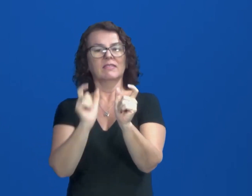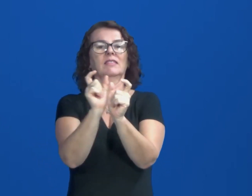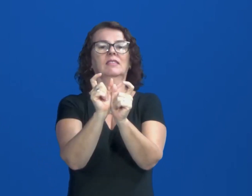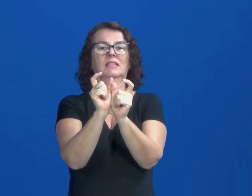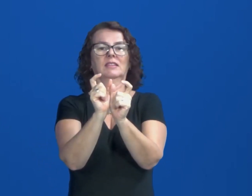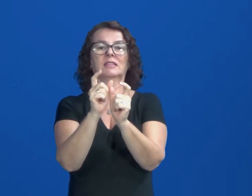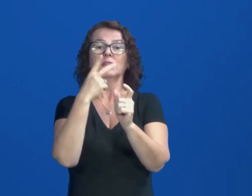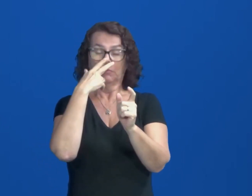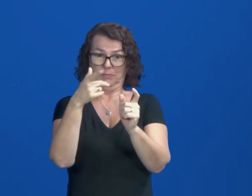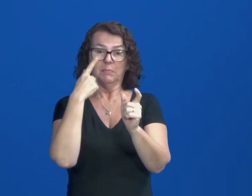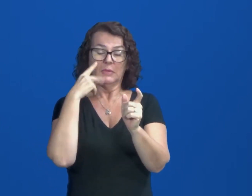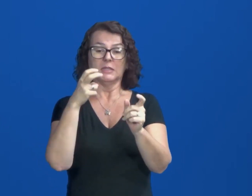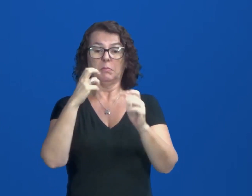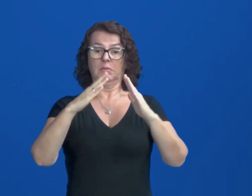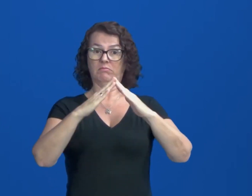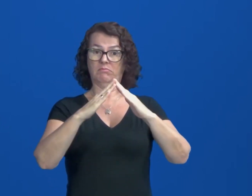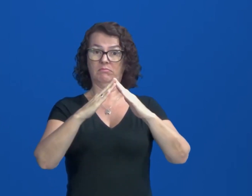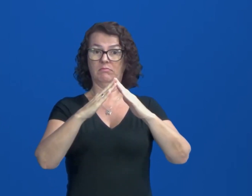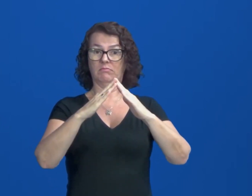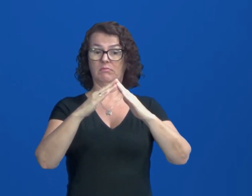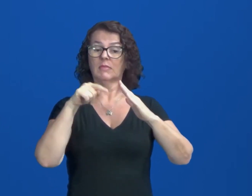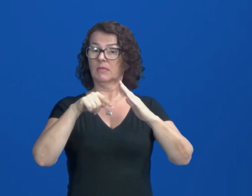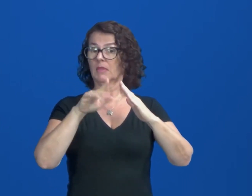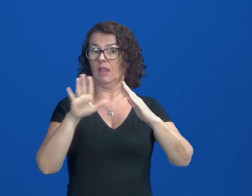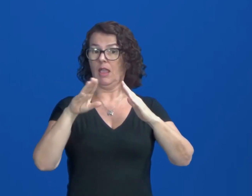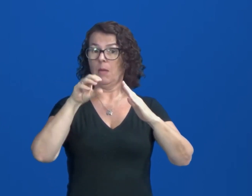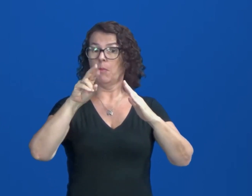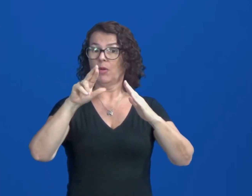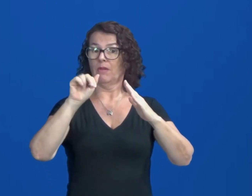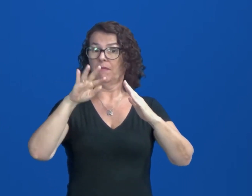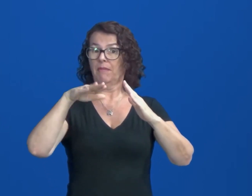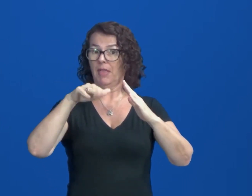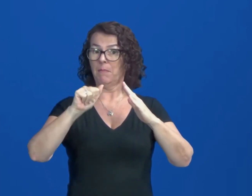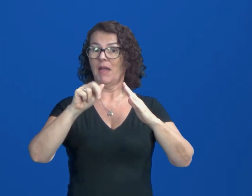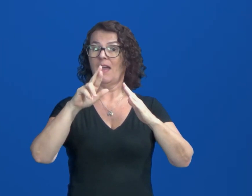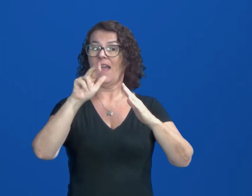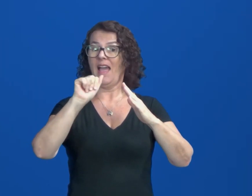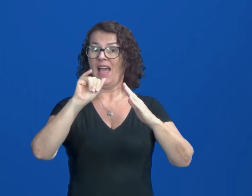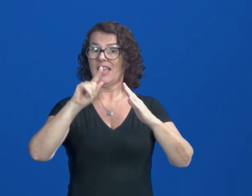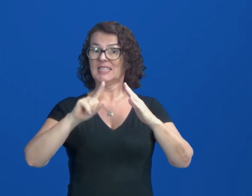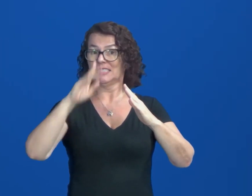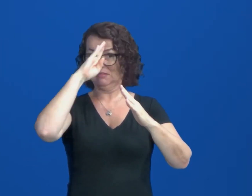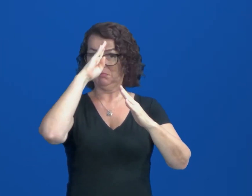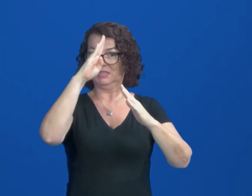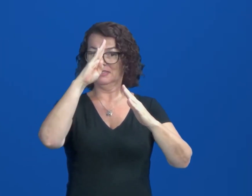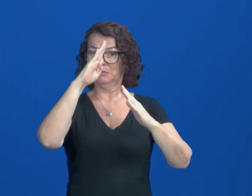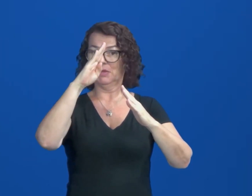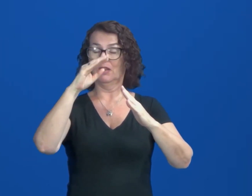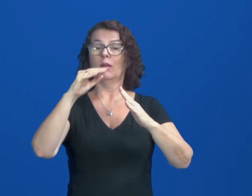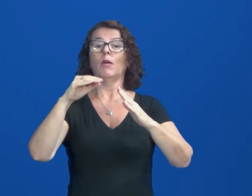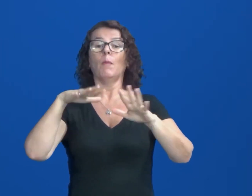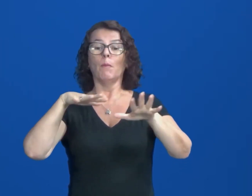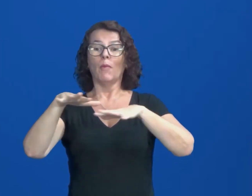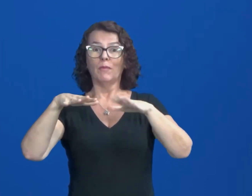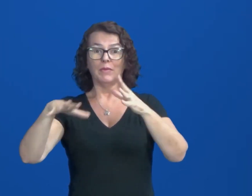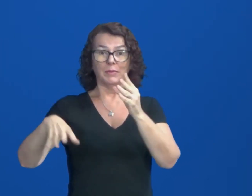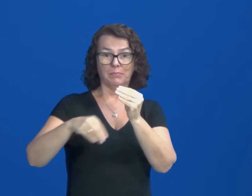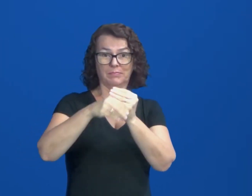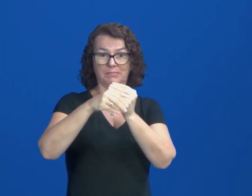Adicionar essa repetição de movimento é um morfema, é adicionar um morfema que traz significado de plural. Então, nós temos o